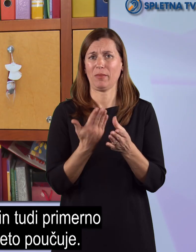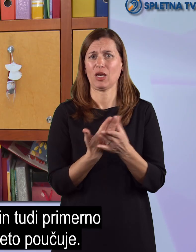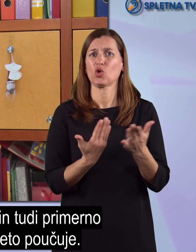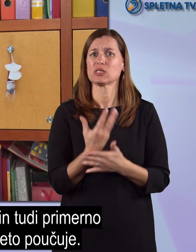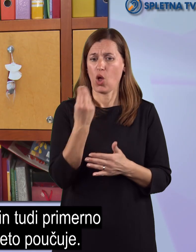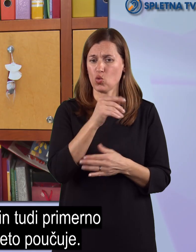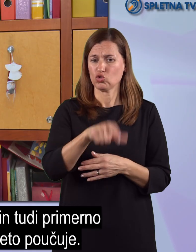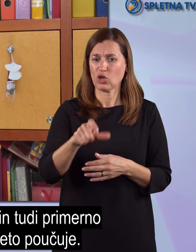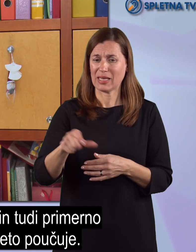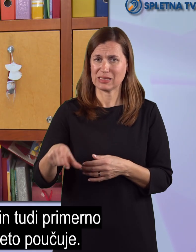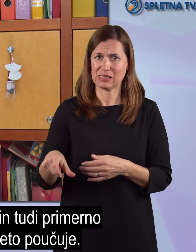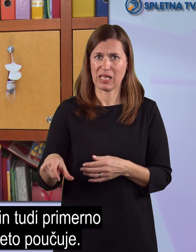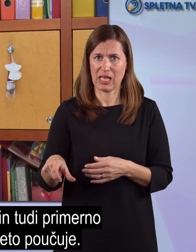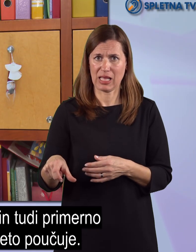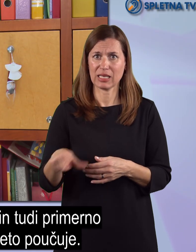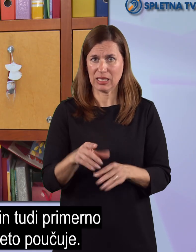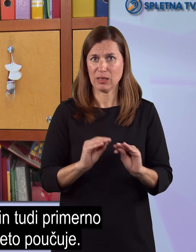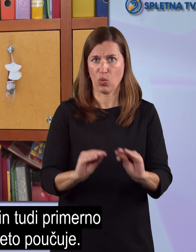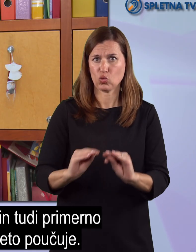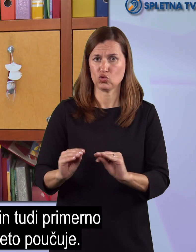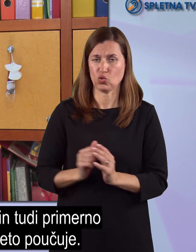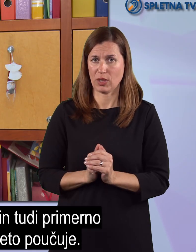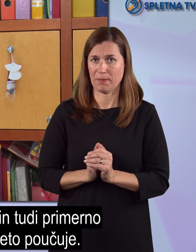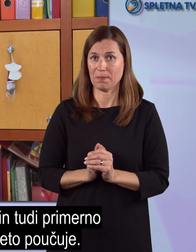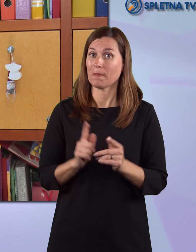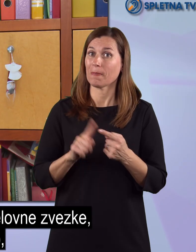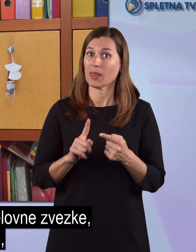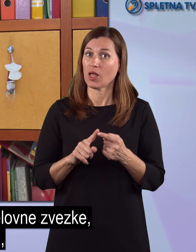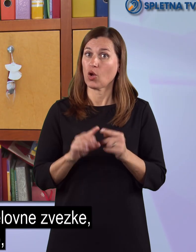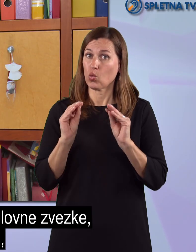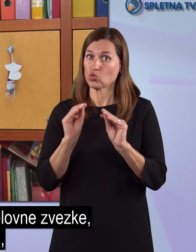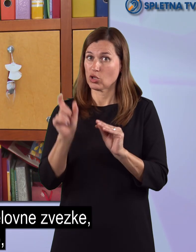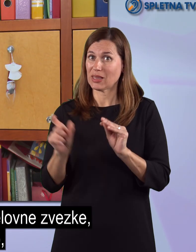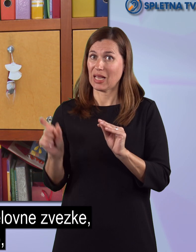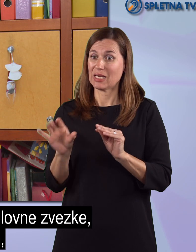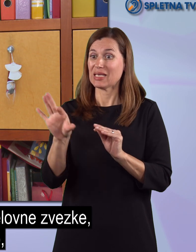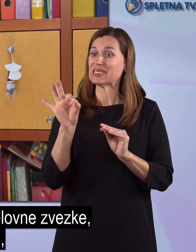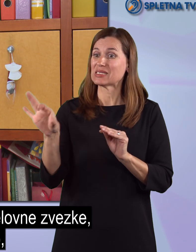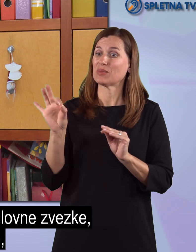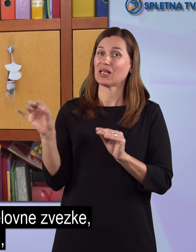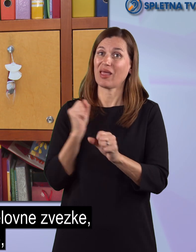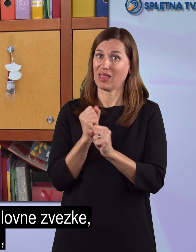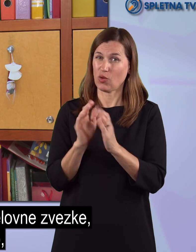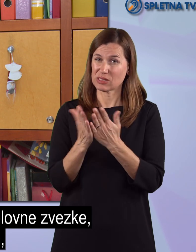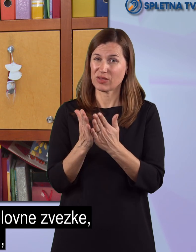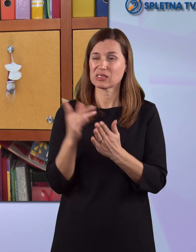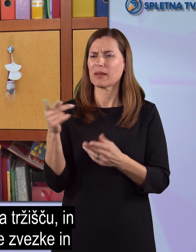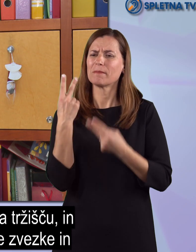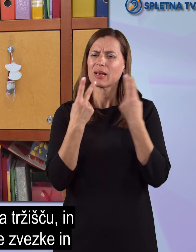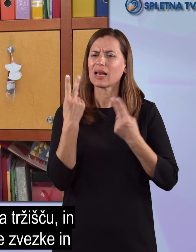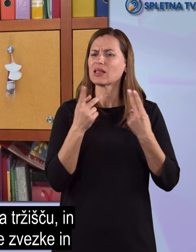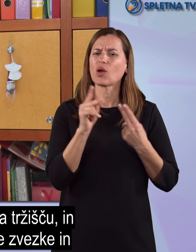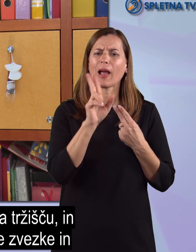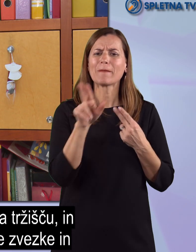za učence, ki jih tisto leto poučuje. Ko pa učitelji izbirajo delovne zvezke, v bistvu pregledajo, kaj